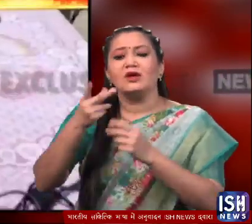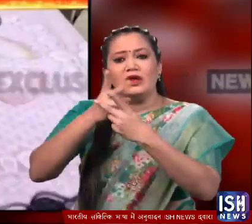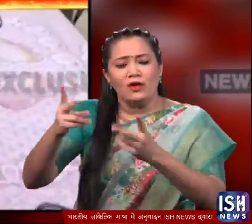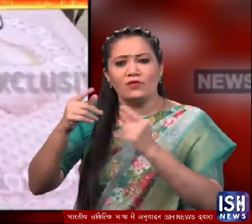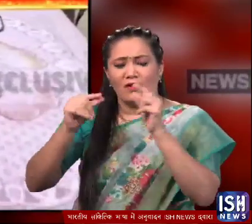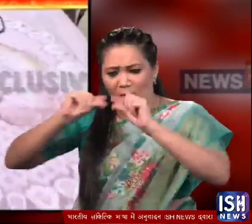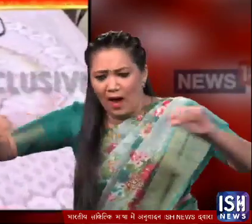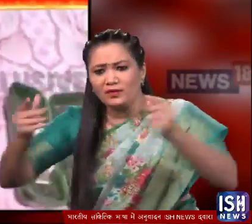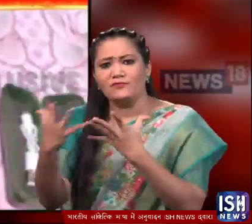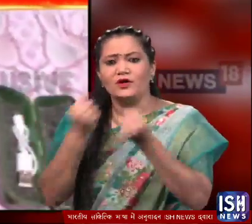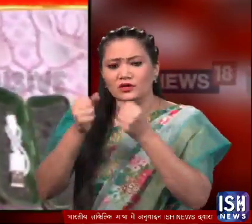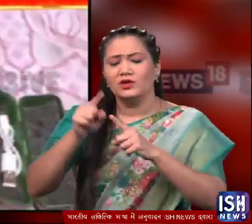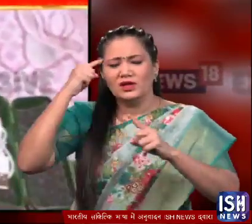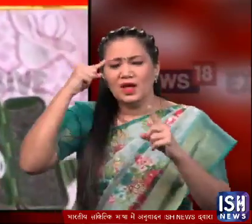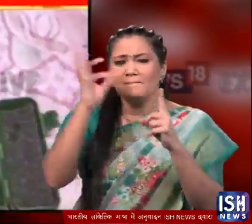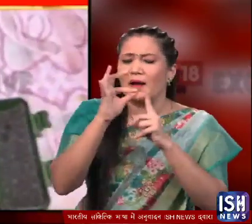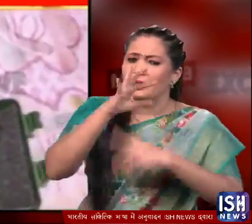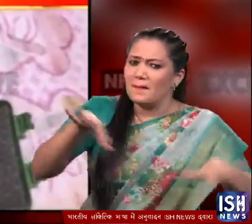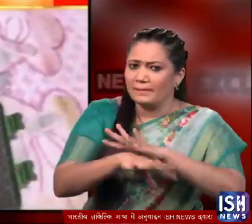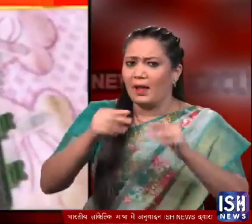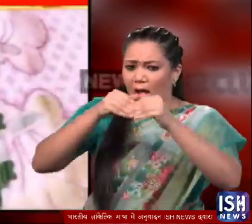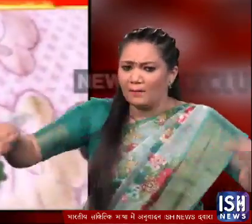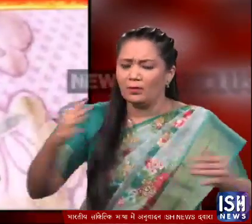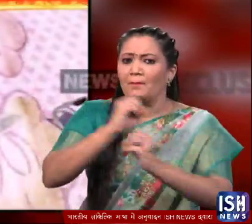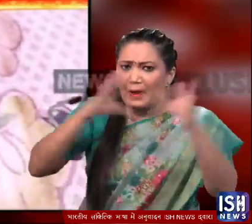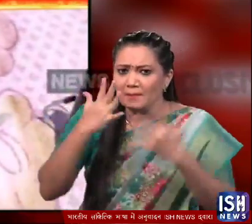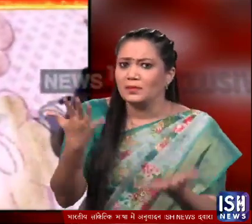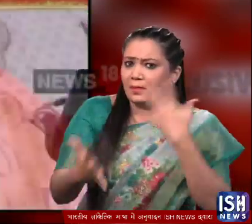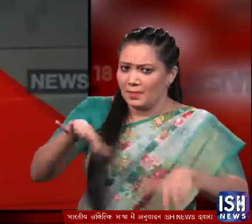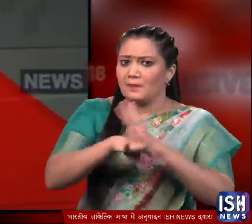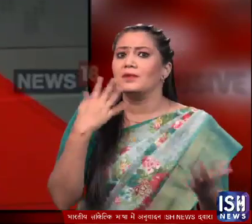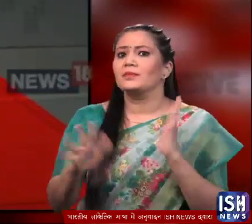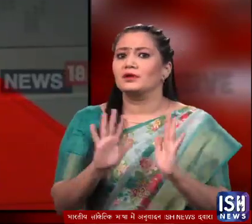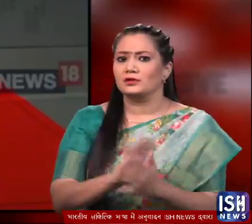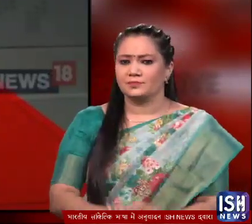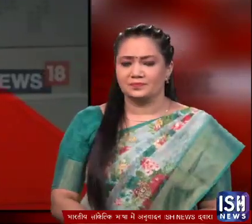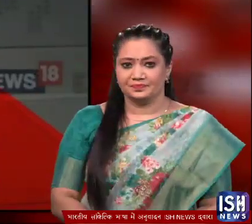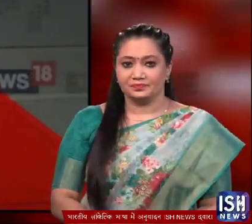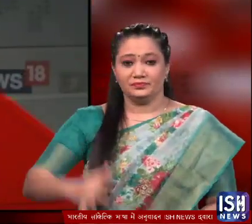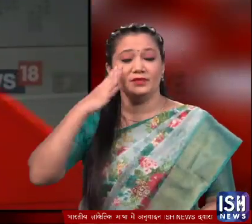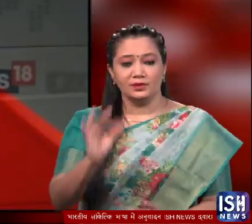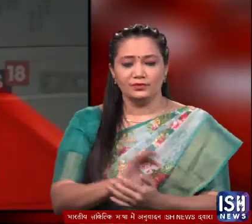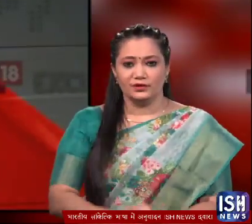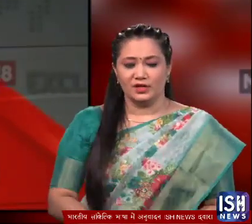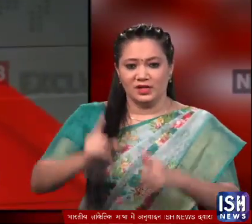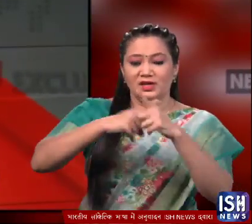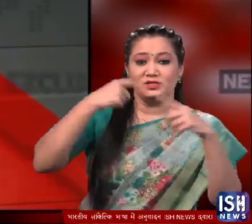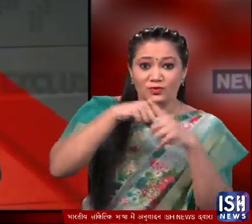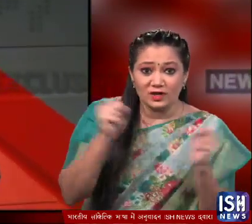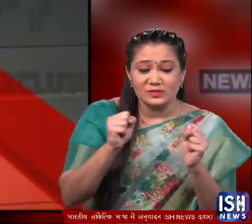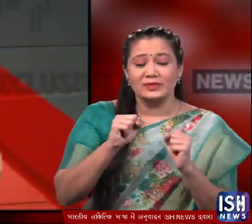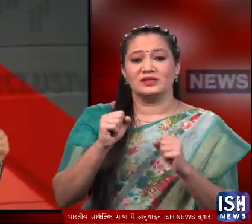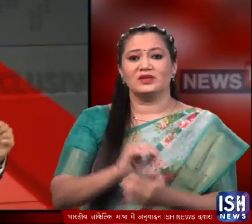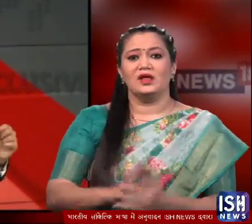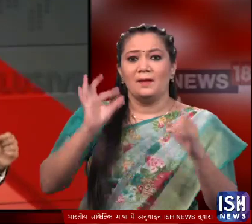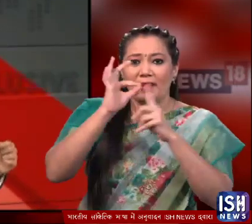बाद आशंका है कि पाकिस्तान सरहद पर फिर से कुछ गड़बड़ करने की फिराक में है। सौबात की एक बात यह है कि जम्मू कश्मीर में